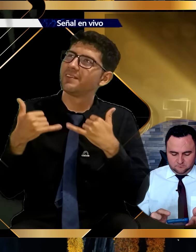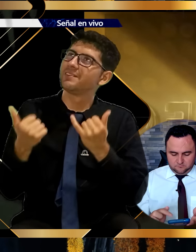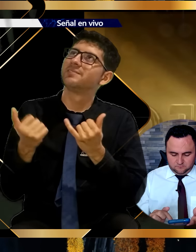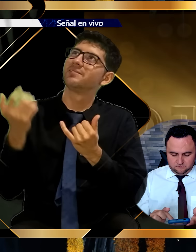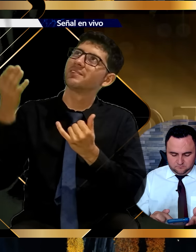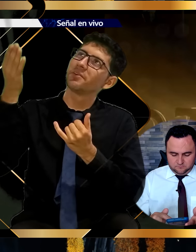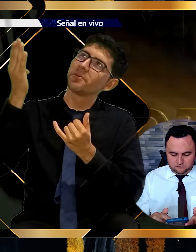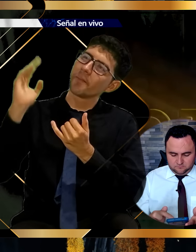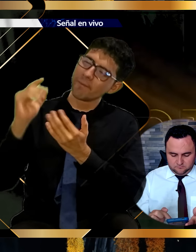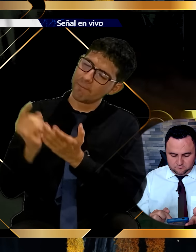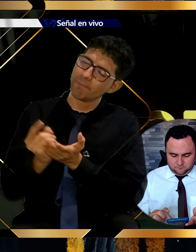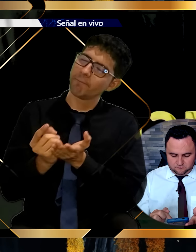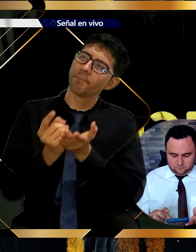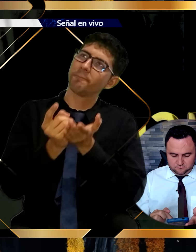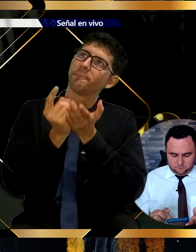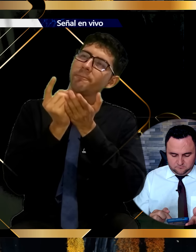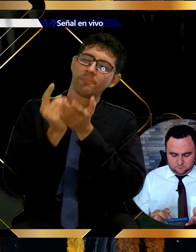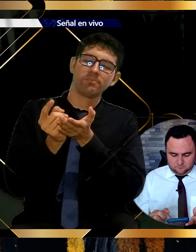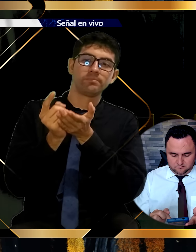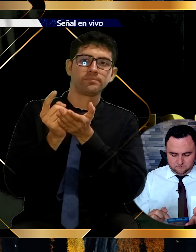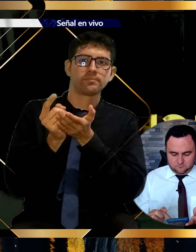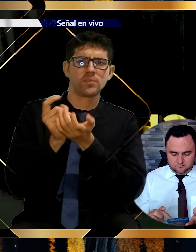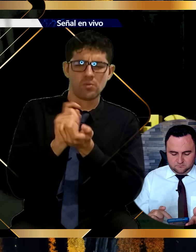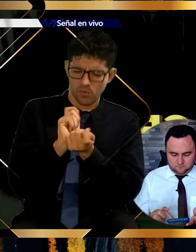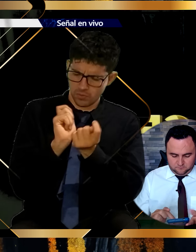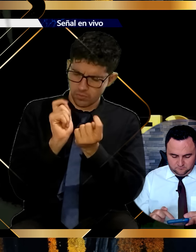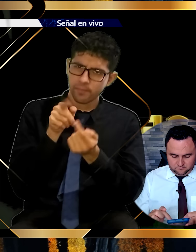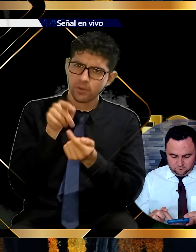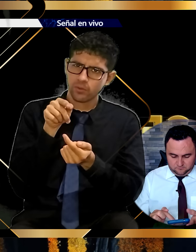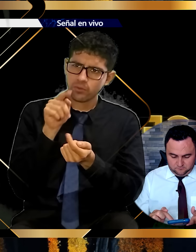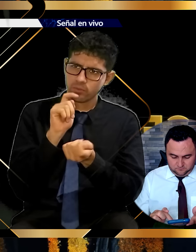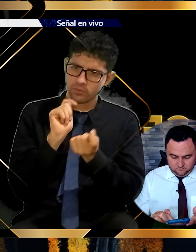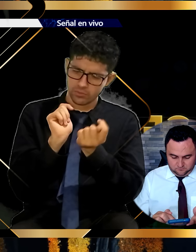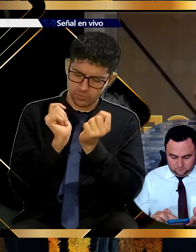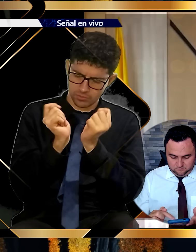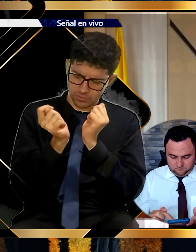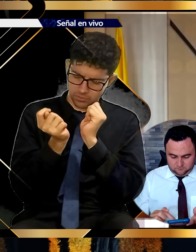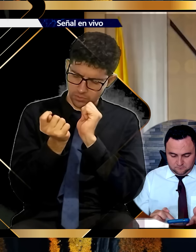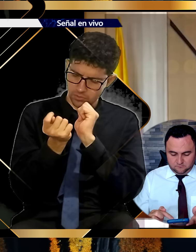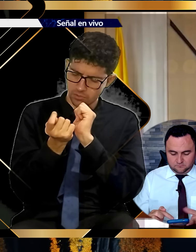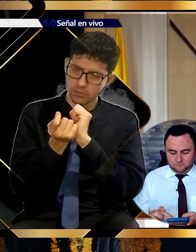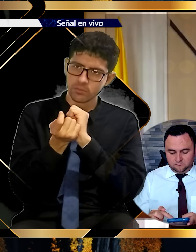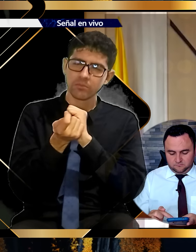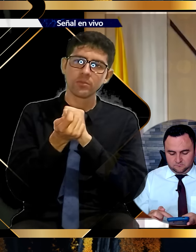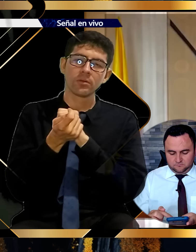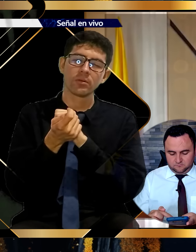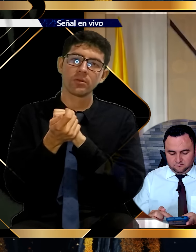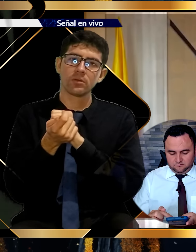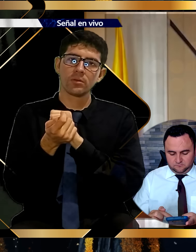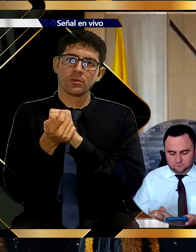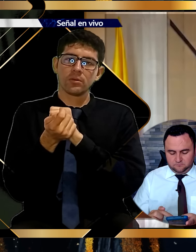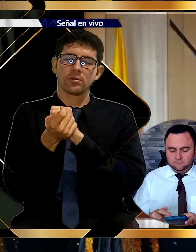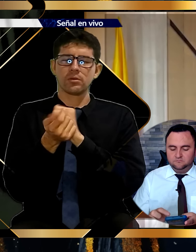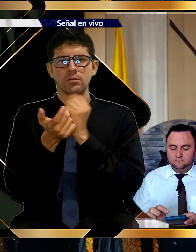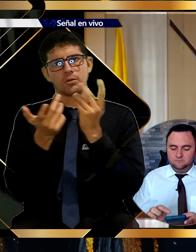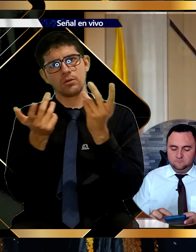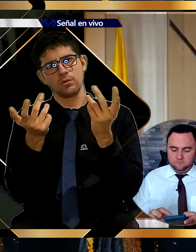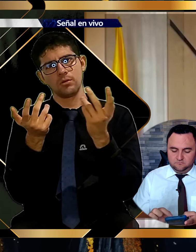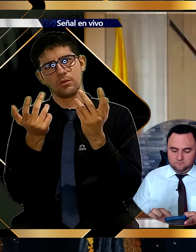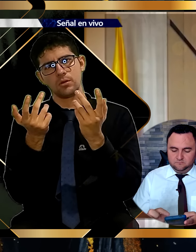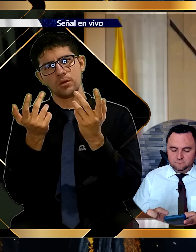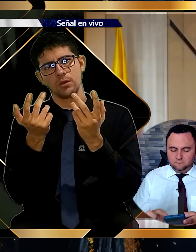una esperanza feliz, se ha convertido en, ojalá que no sea hoy. ¿Ustedes vieron el videito que salió